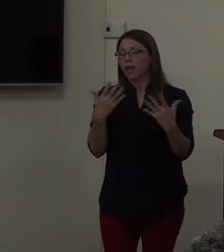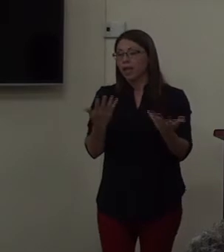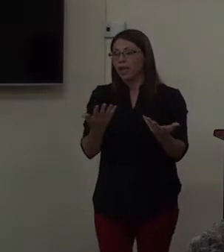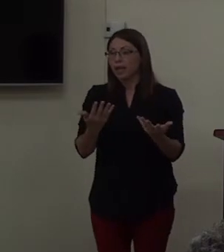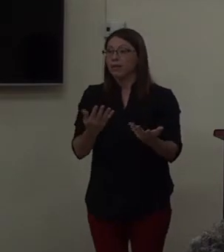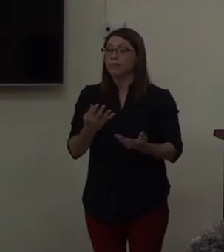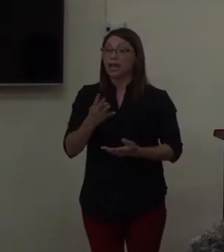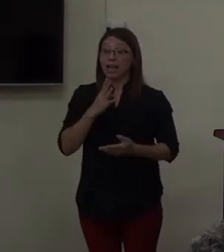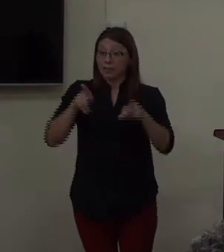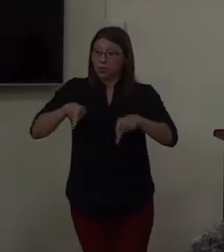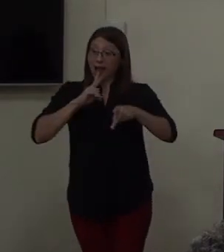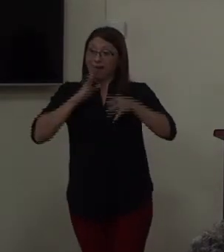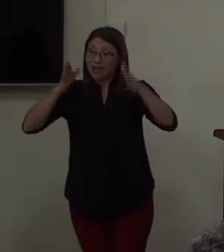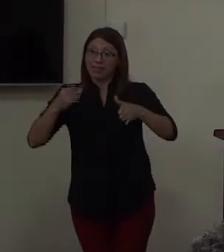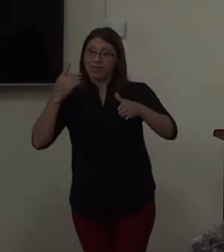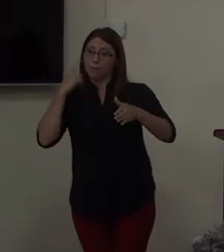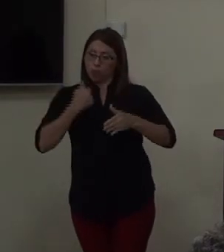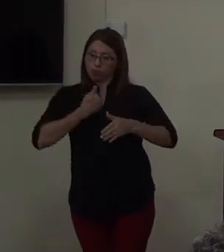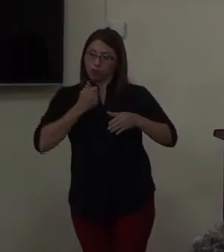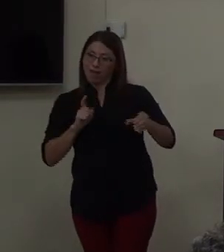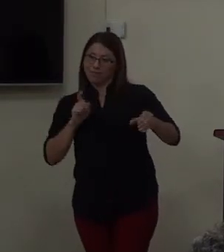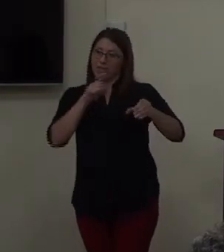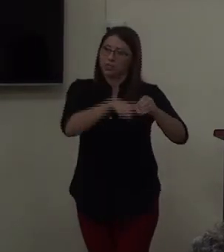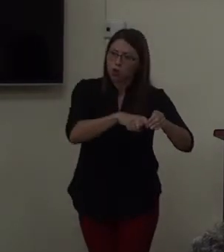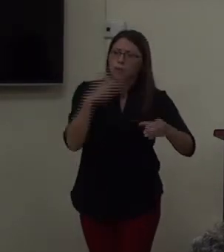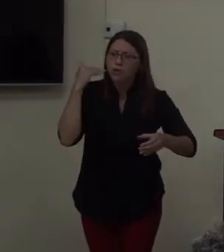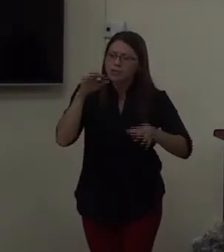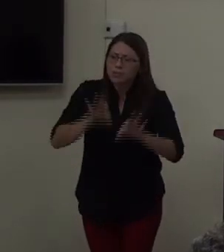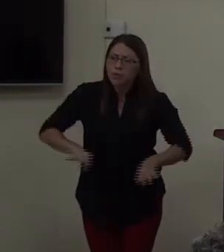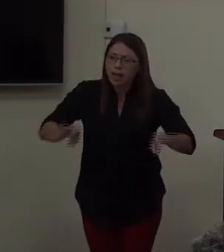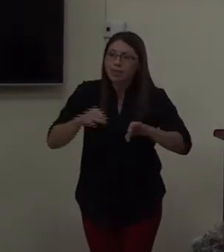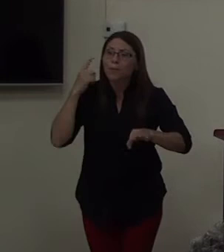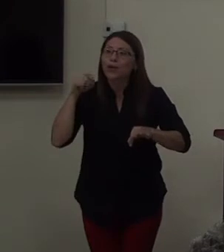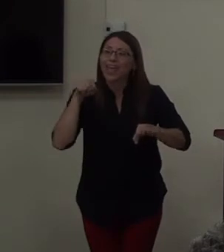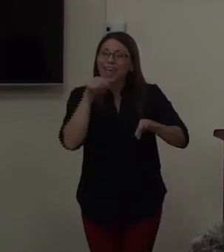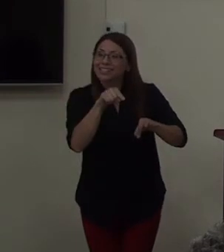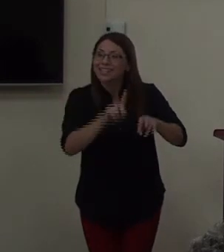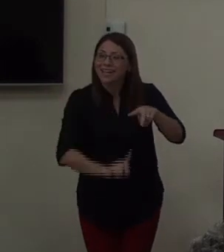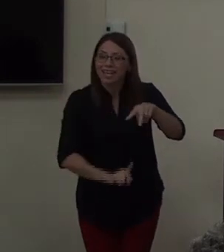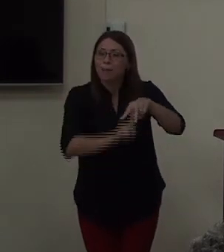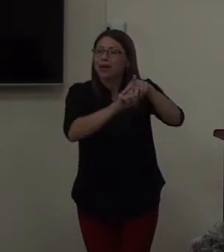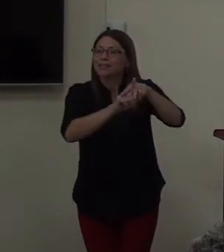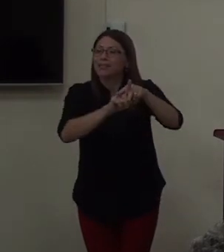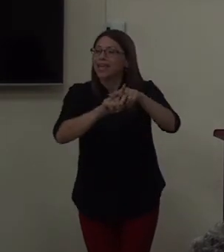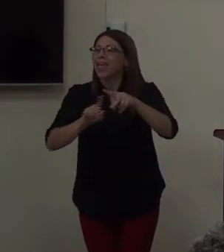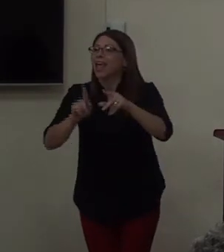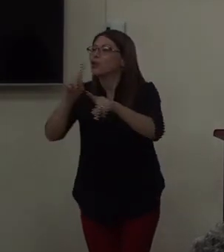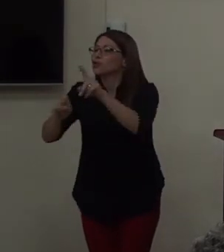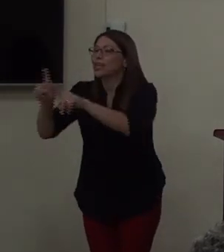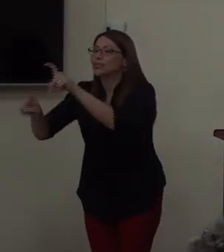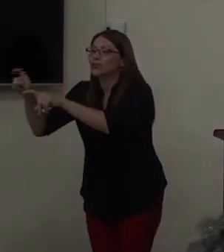el hablante por afiliación, ¿para qué es importante también? Porque este es el que aparece en los censos. Los censos de población no